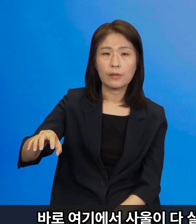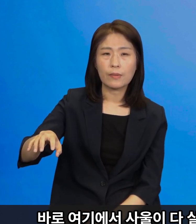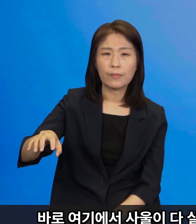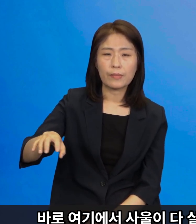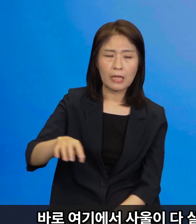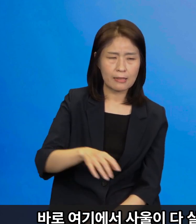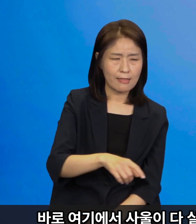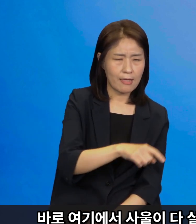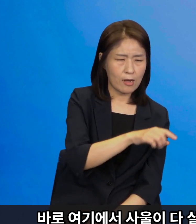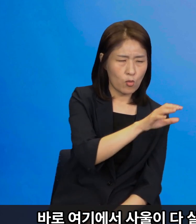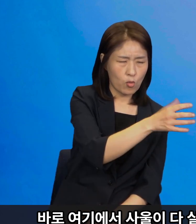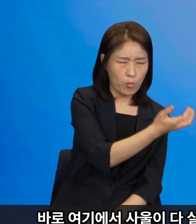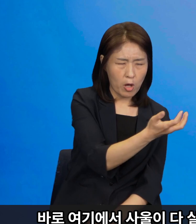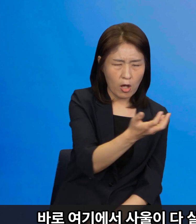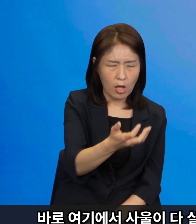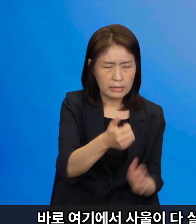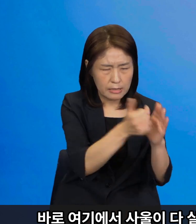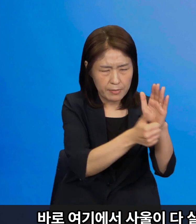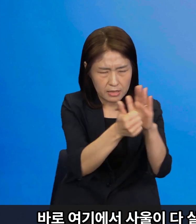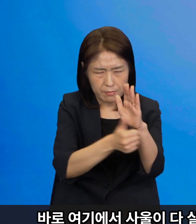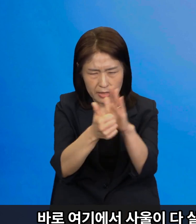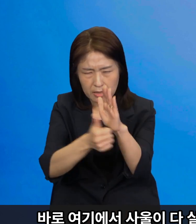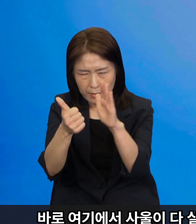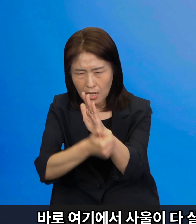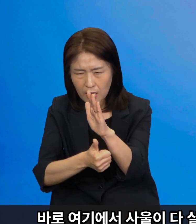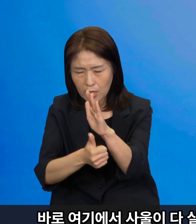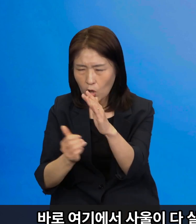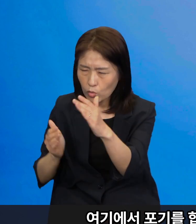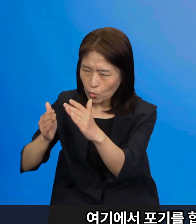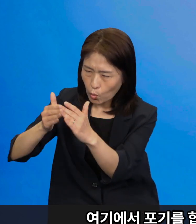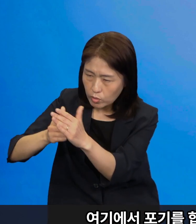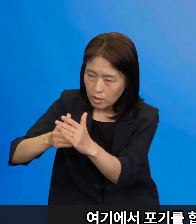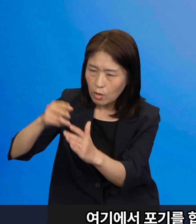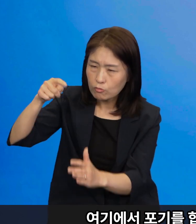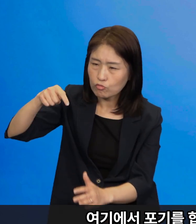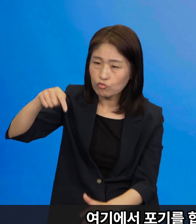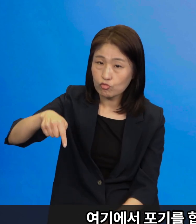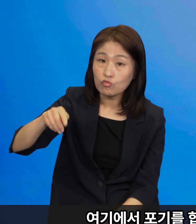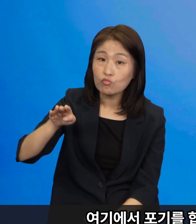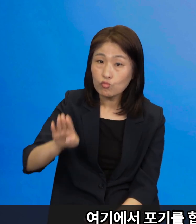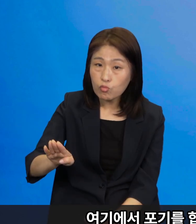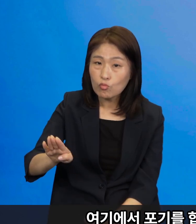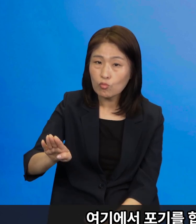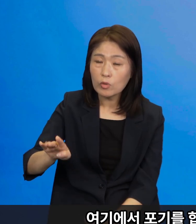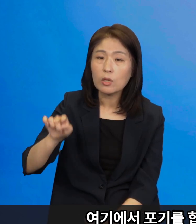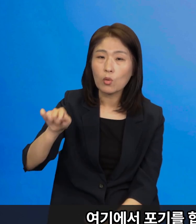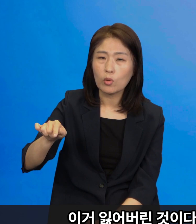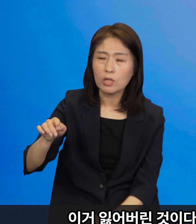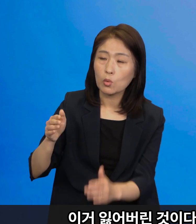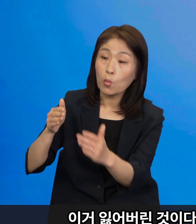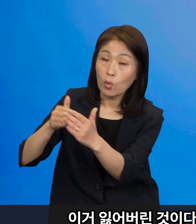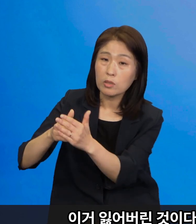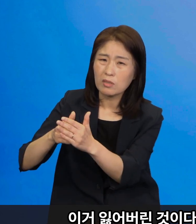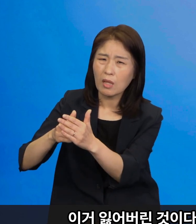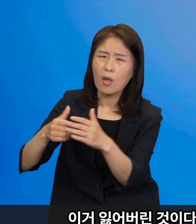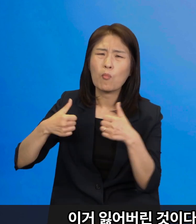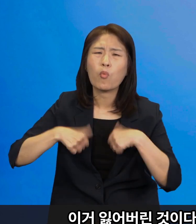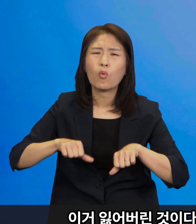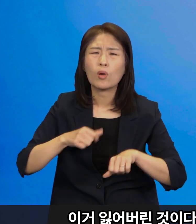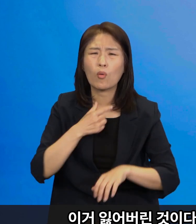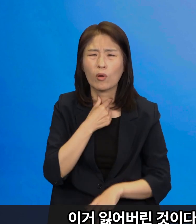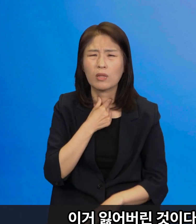실패하고 결국에는 잃은 곳이 이 숲지방인데 여기에서 포기를 합니다. 이제 그만 가자는 거예요. 이거 잃어버린